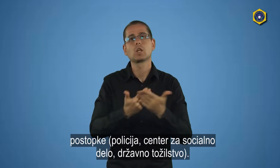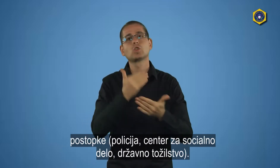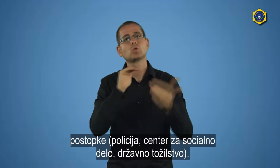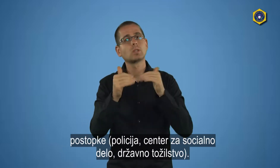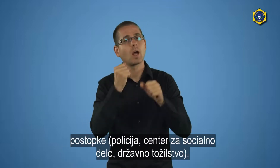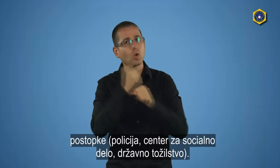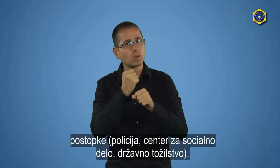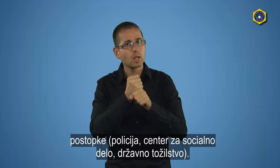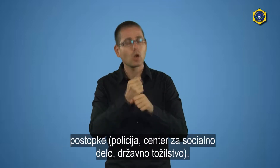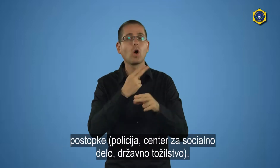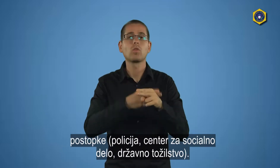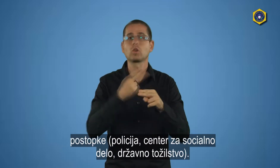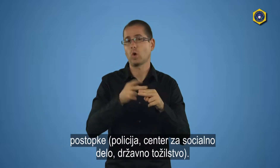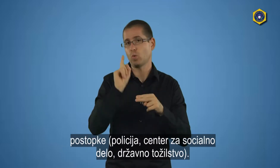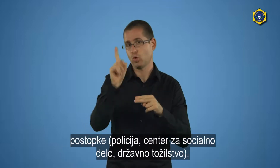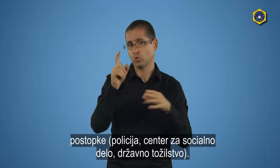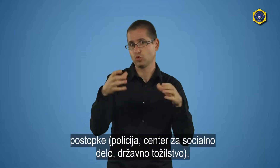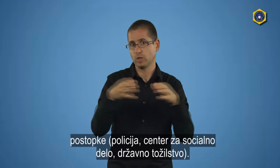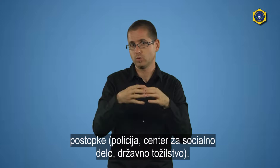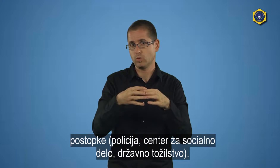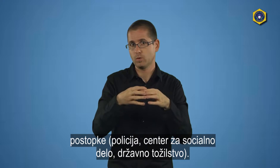Center za socialno delo, državno tožilstvo.